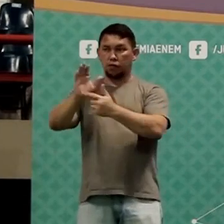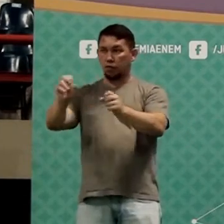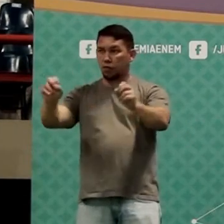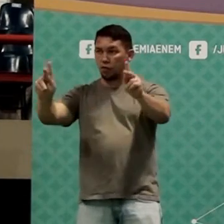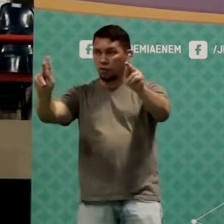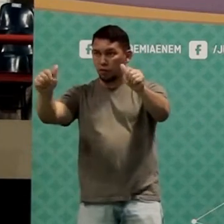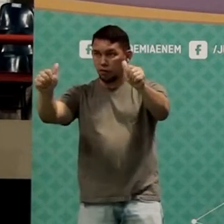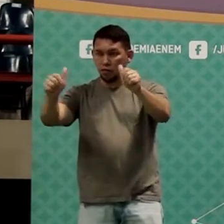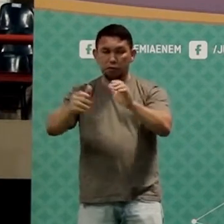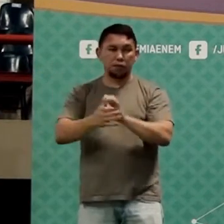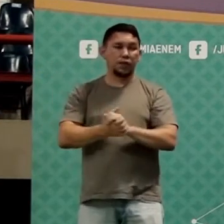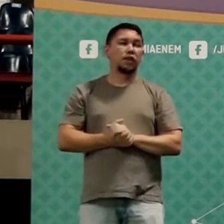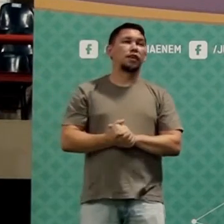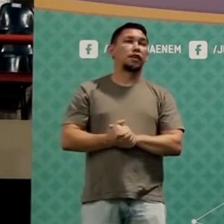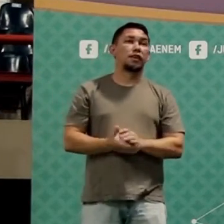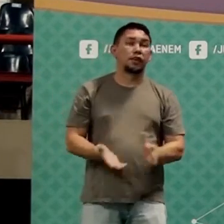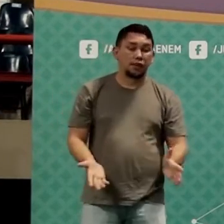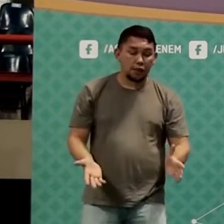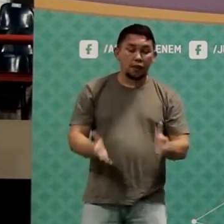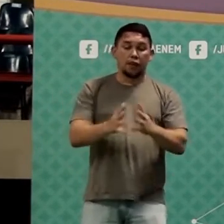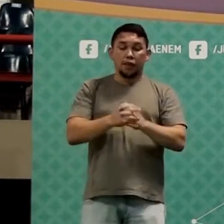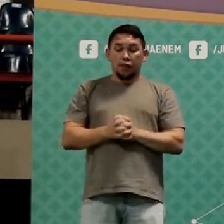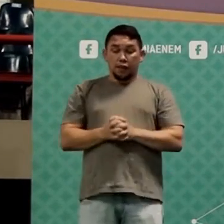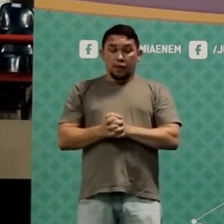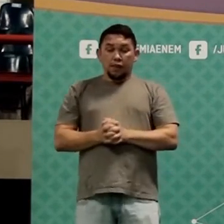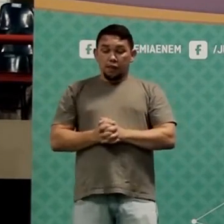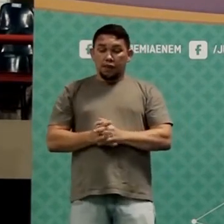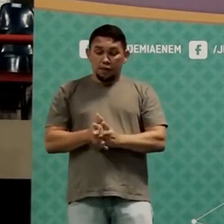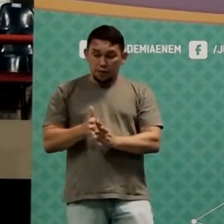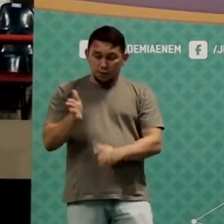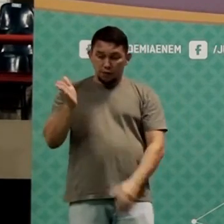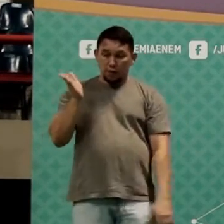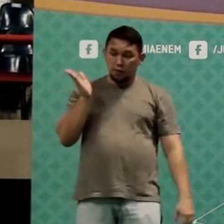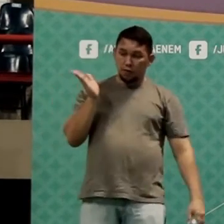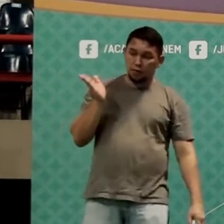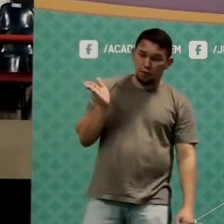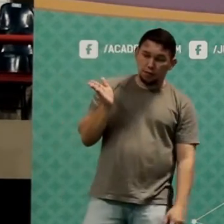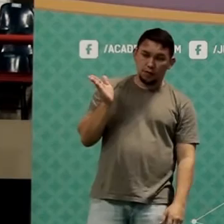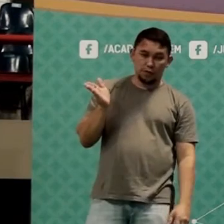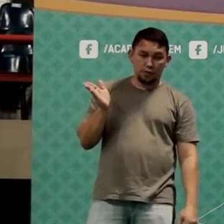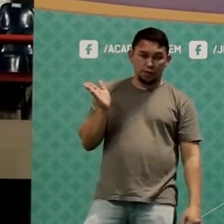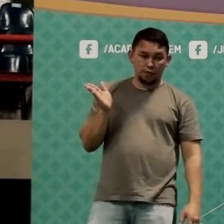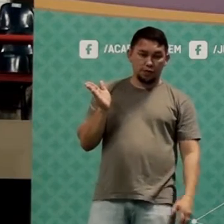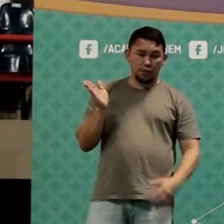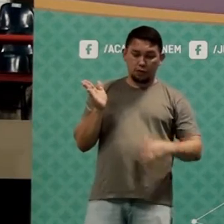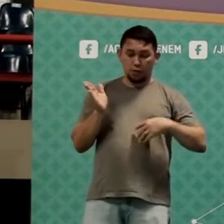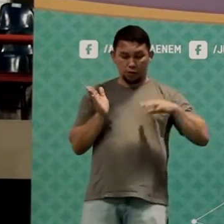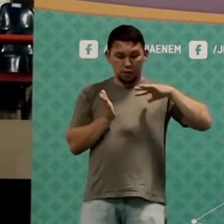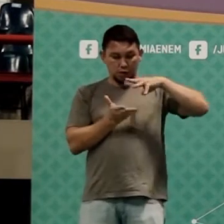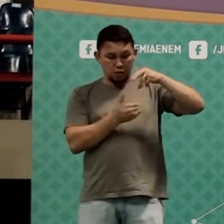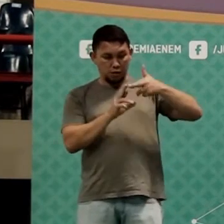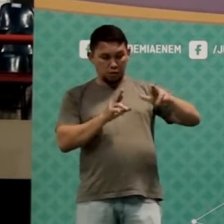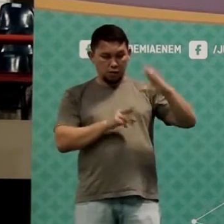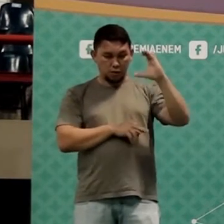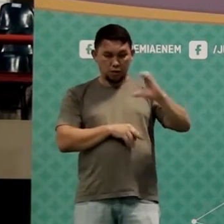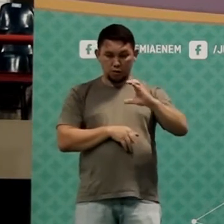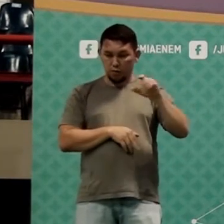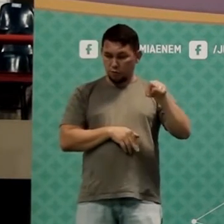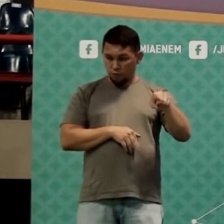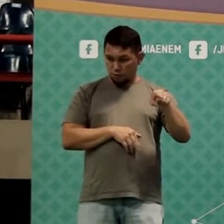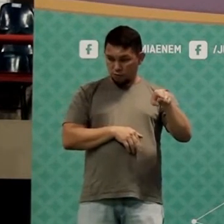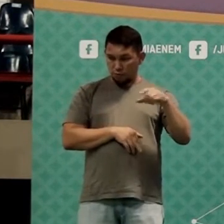certo? Ó, o menino mundo católico não vai